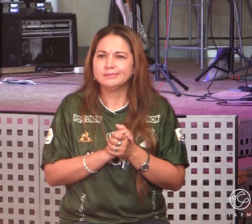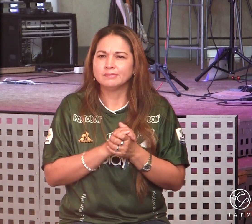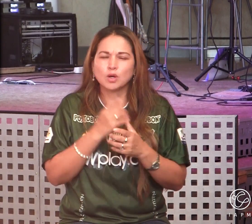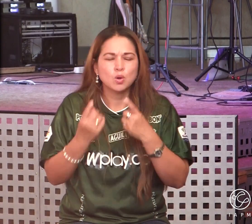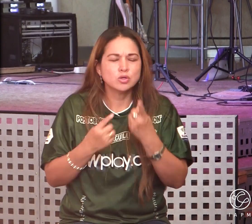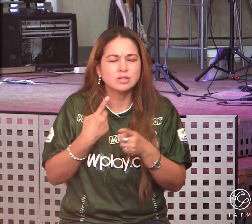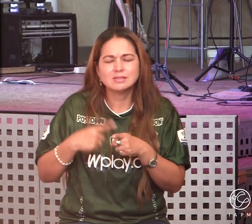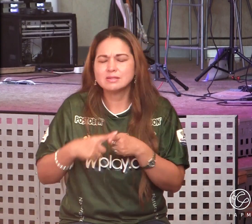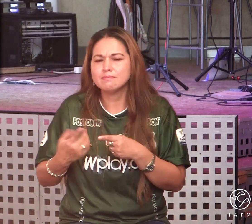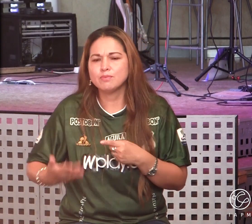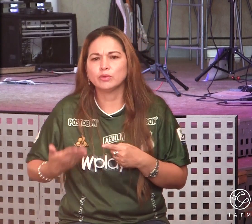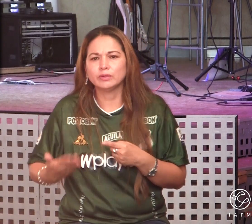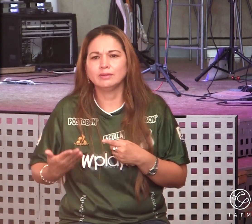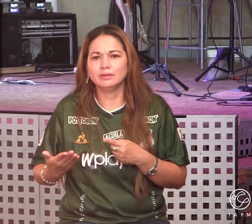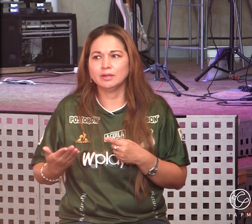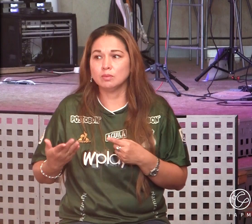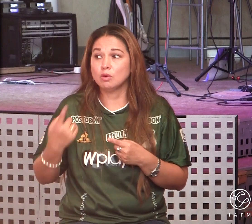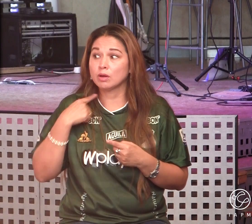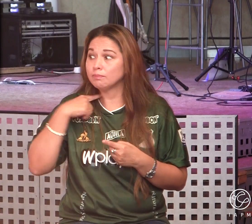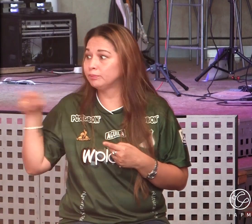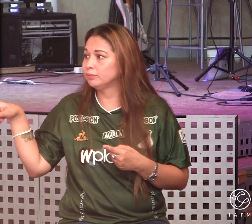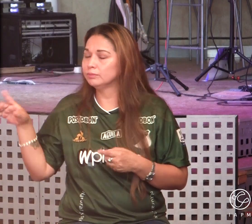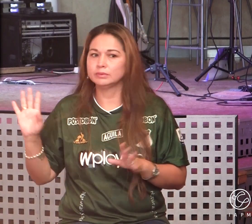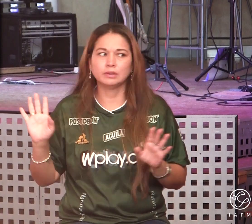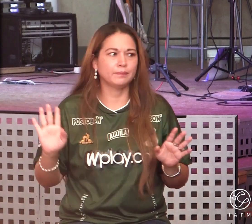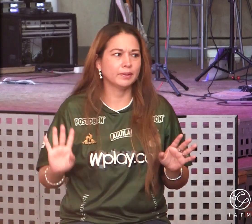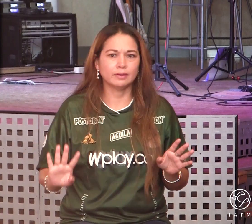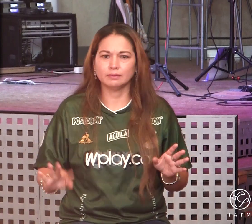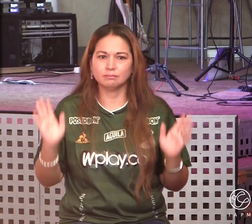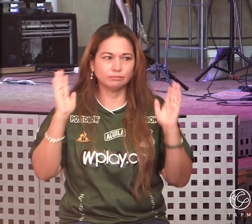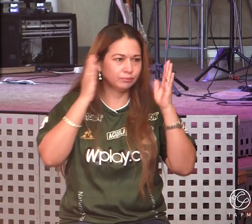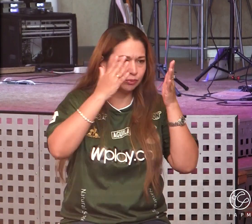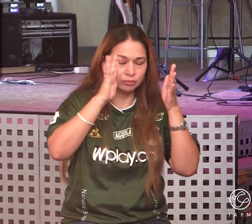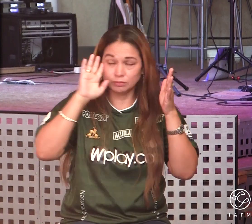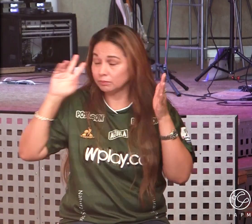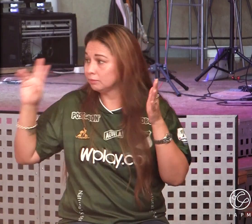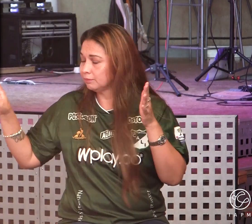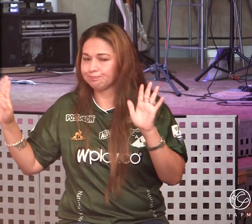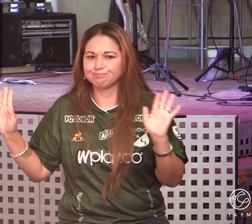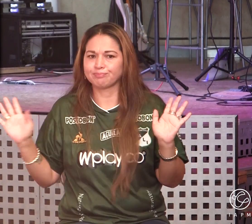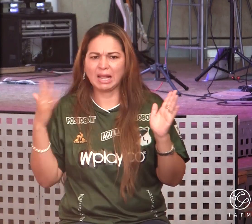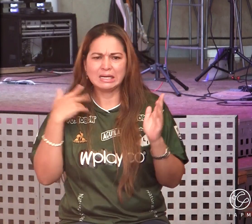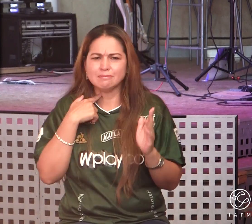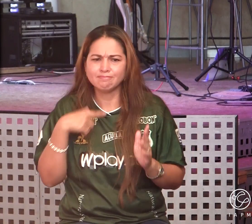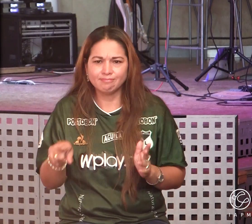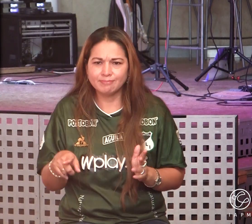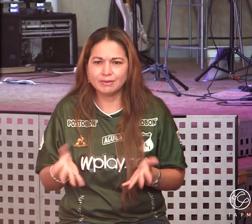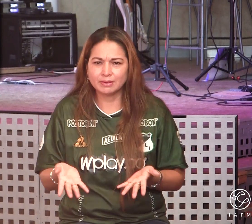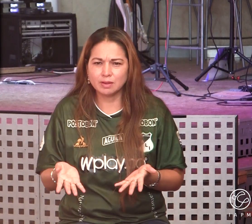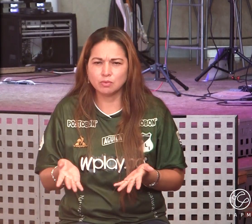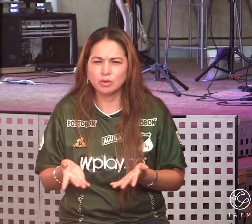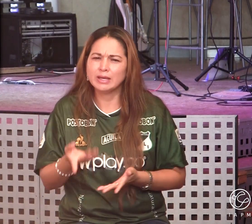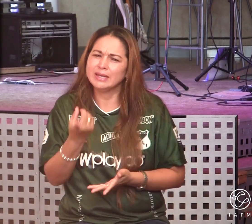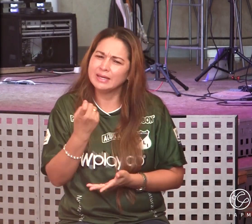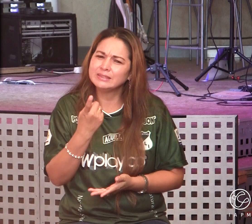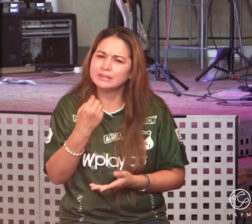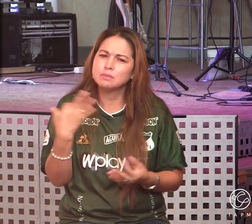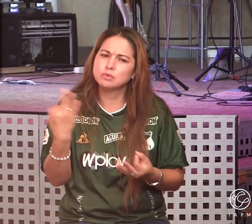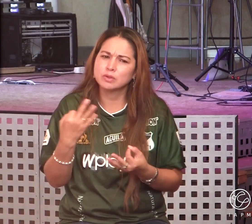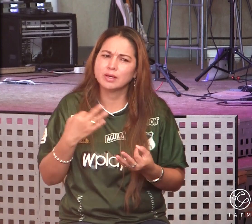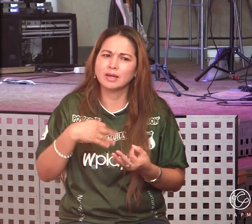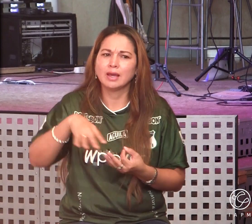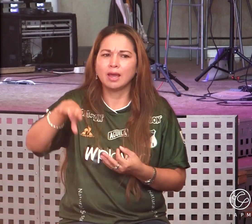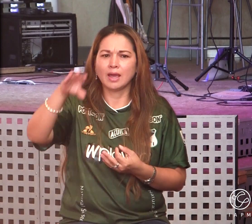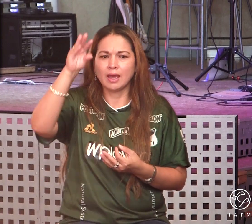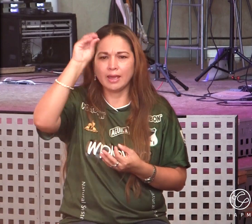quizá por esa razón también perdemos un poquito más del entendimiento que necesitamos para poder navegar en tiempos